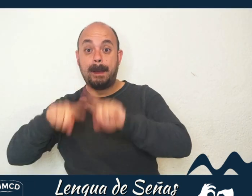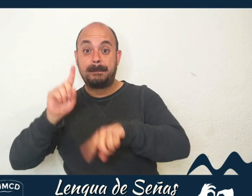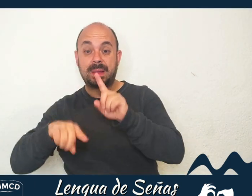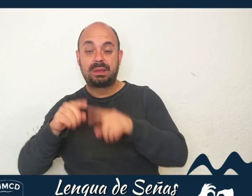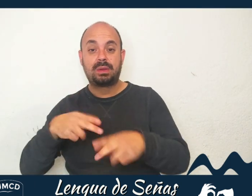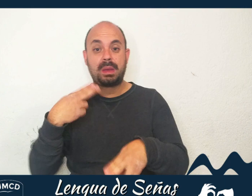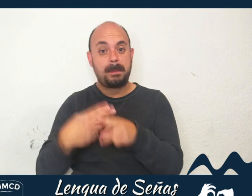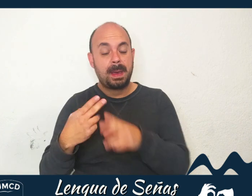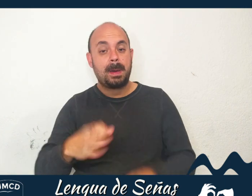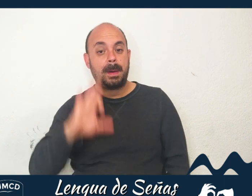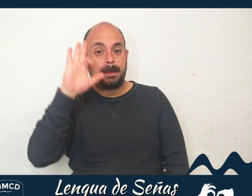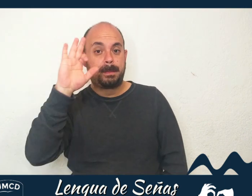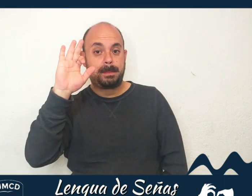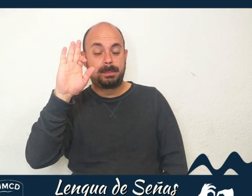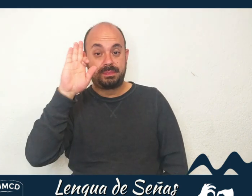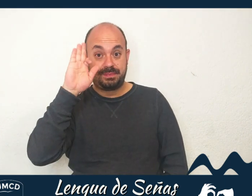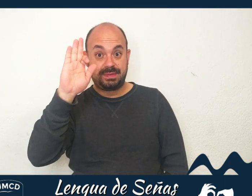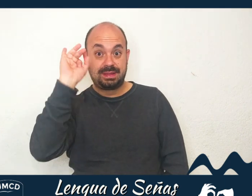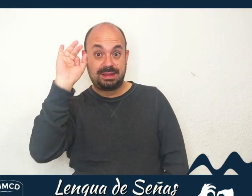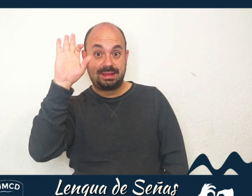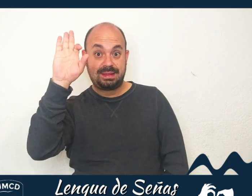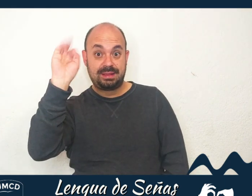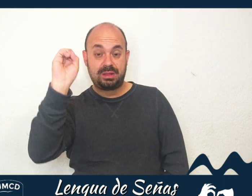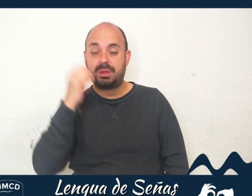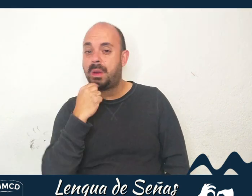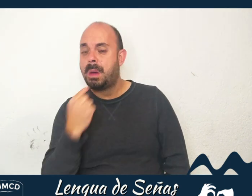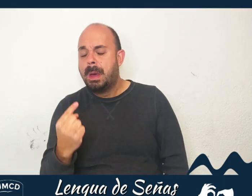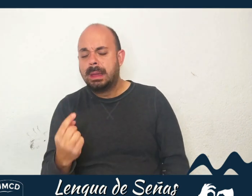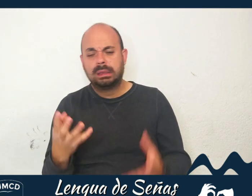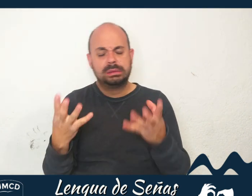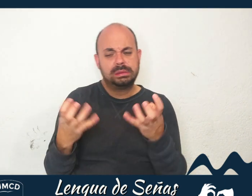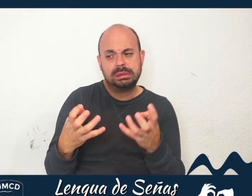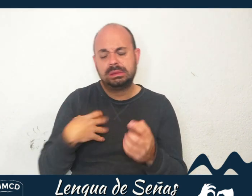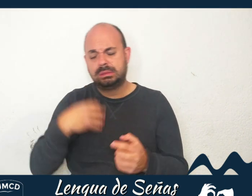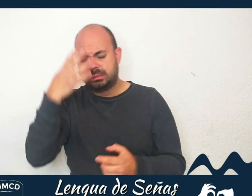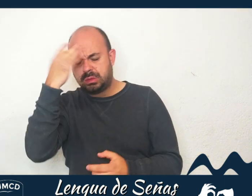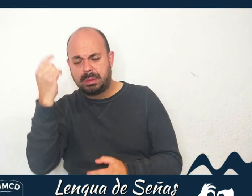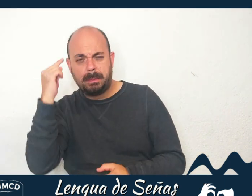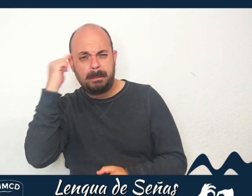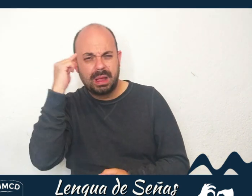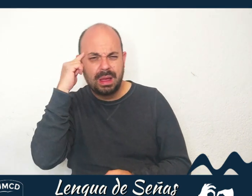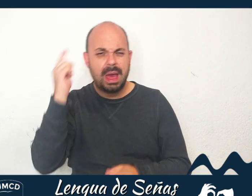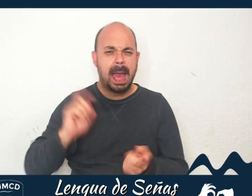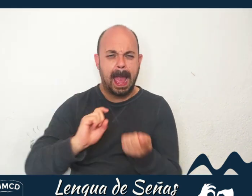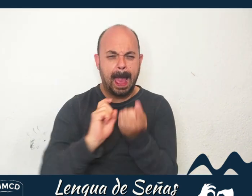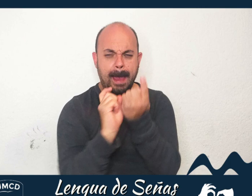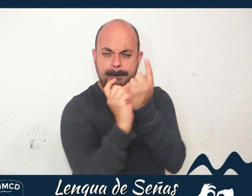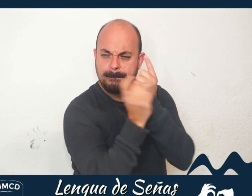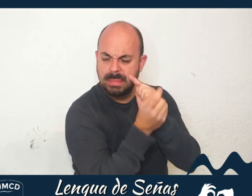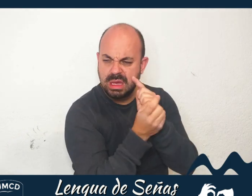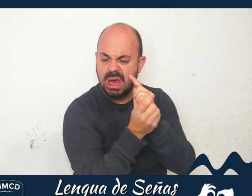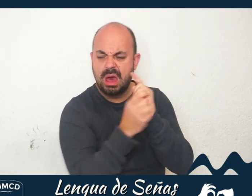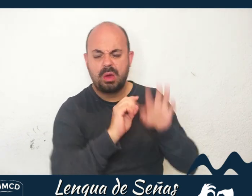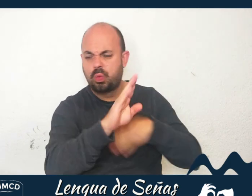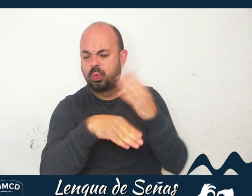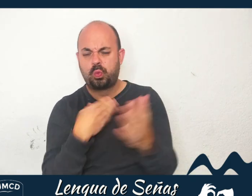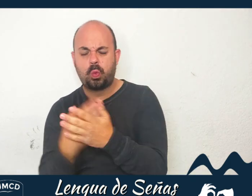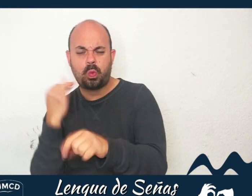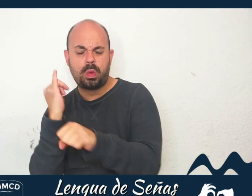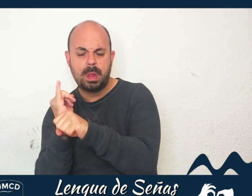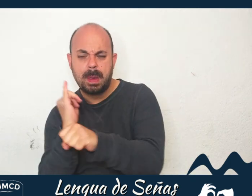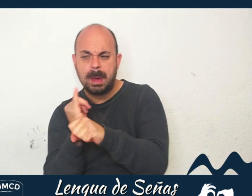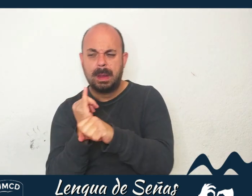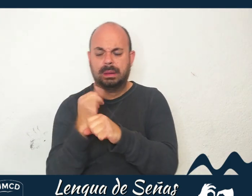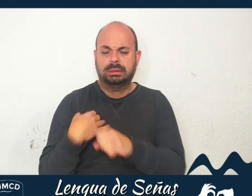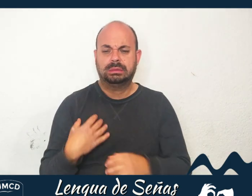los hermanos ante el clamor de Pablo de los cambios que necesitaban hacer. Cuando llega a Troas,